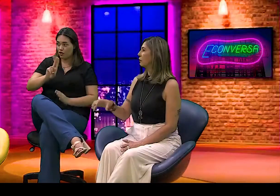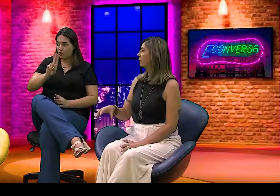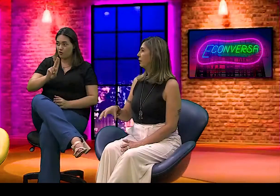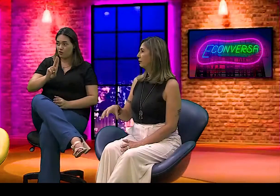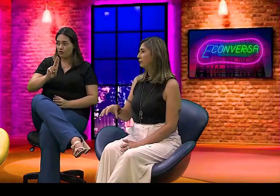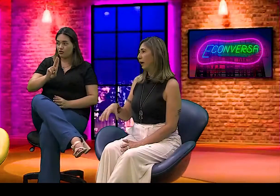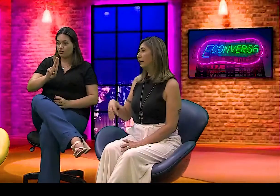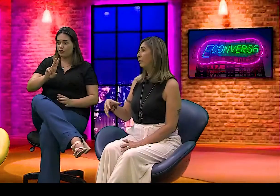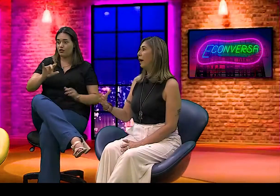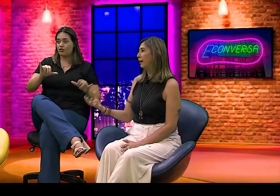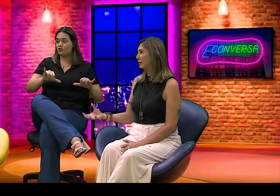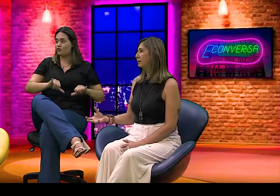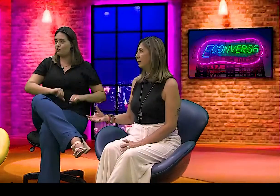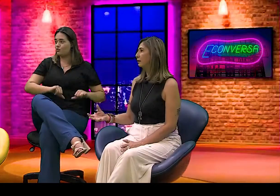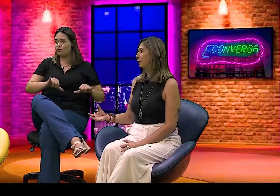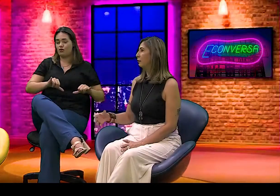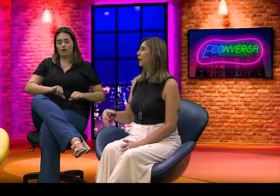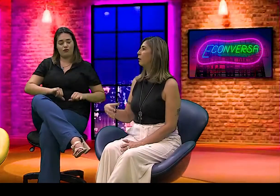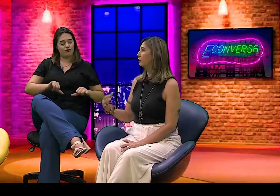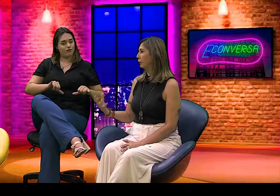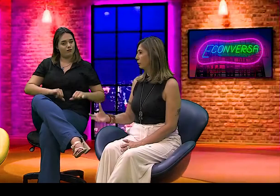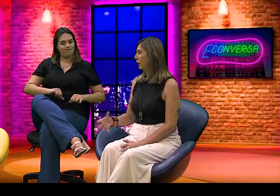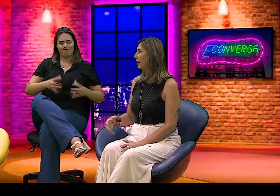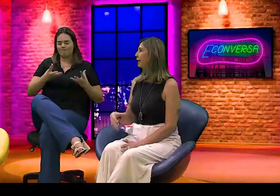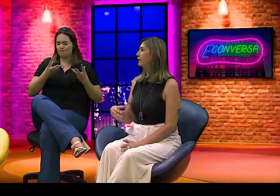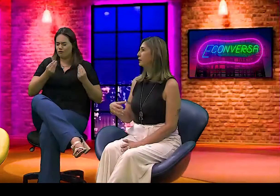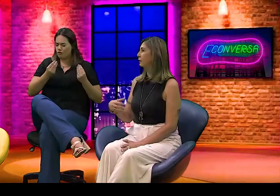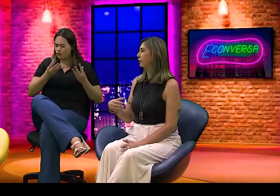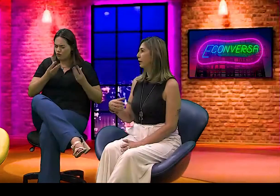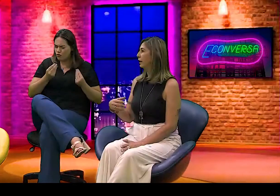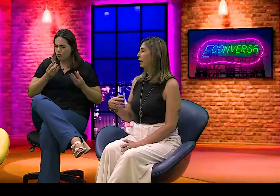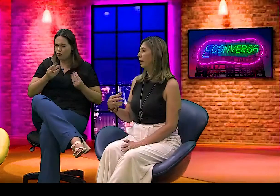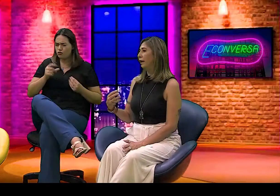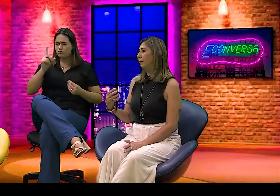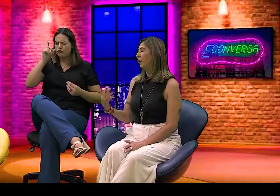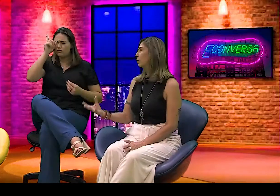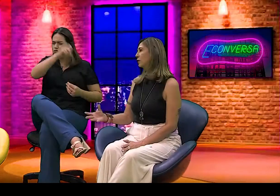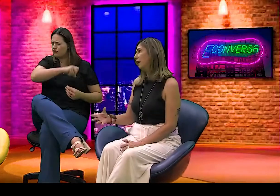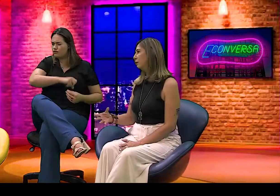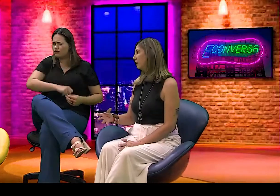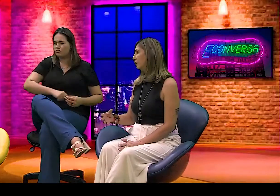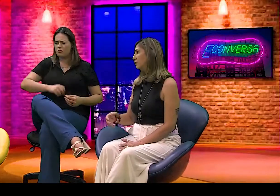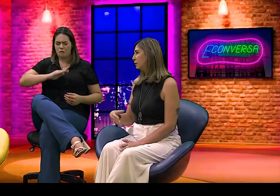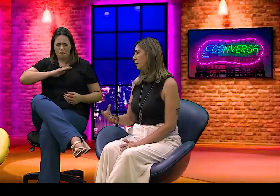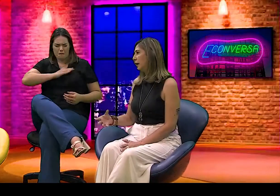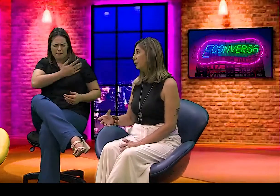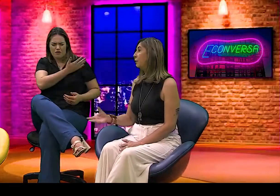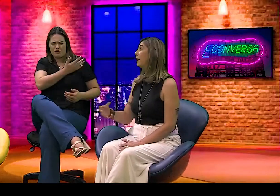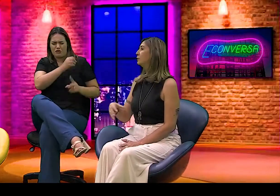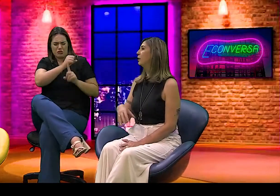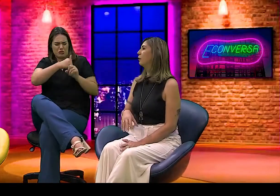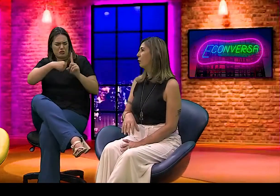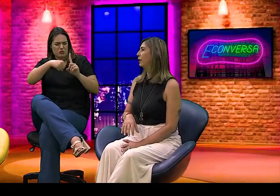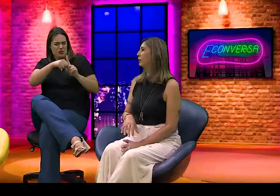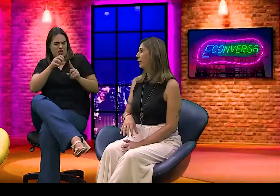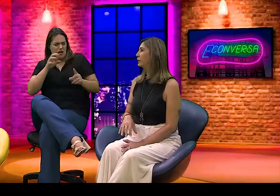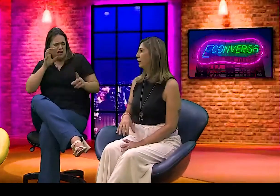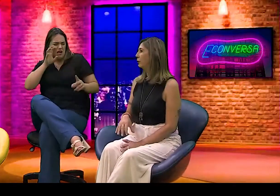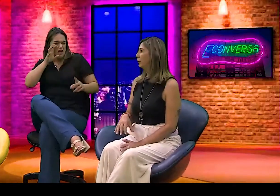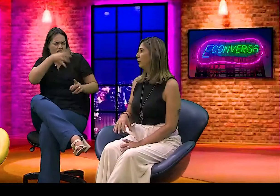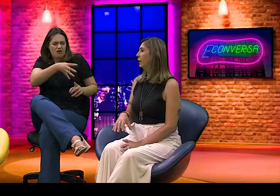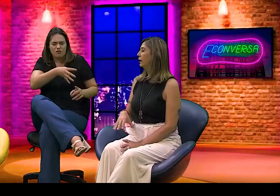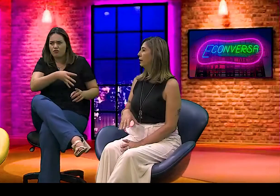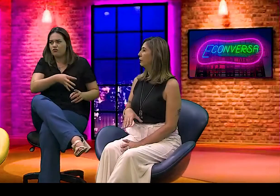elas sofrem até mais, né, maior dificuldade, sofrem preconceito da sociedade, mais do que o homem